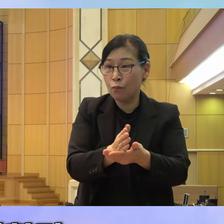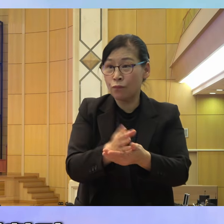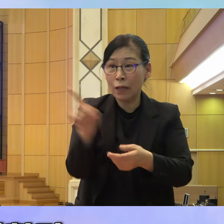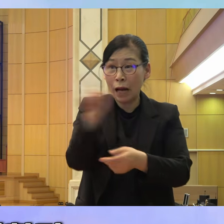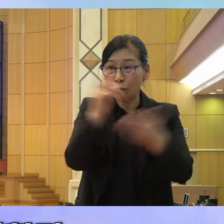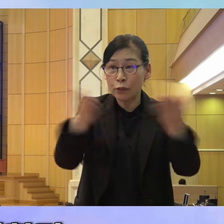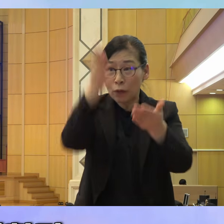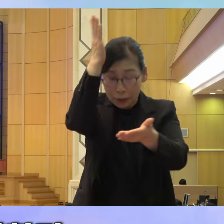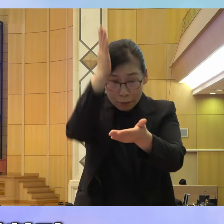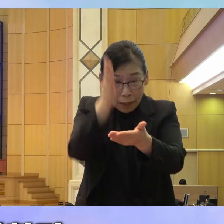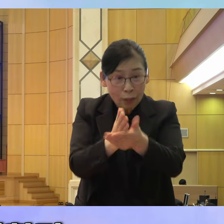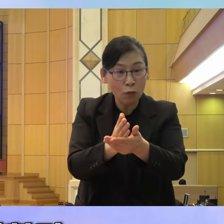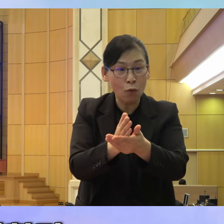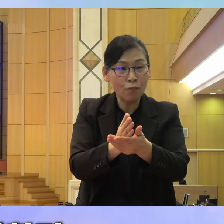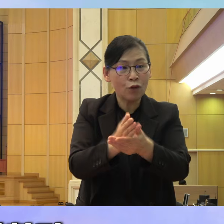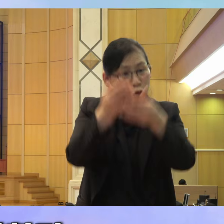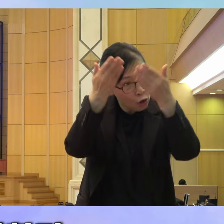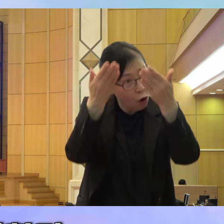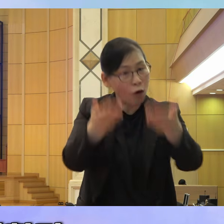말고